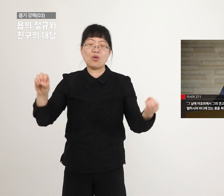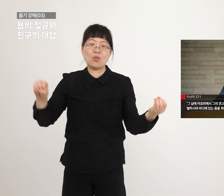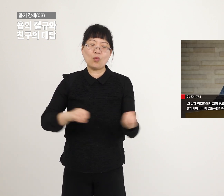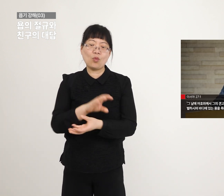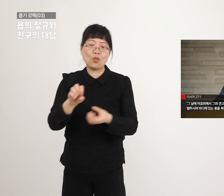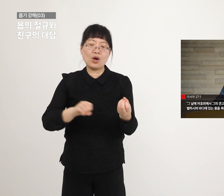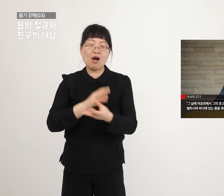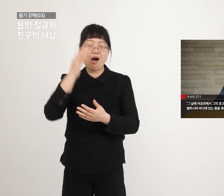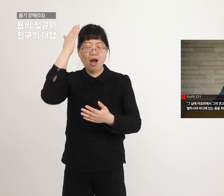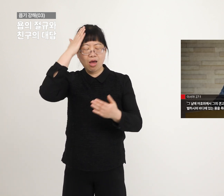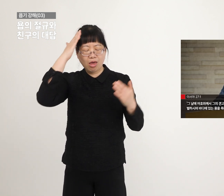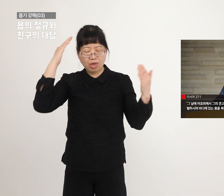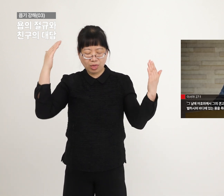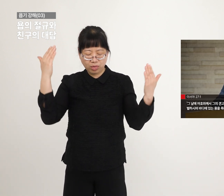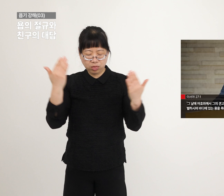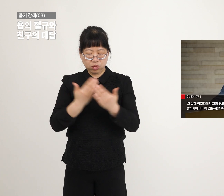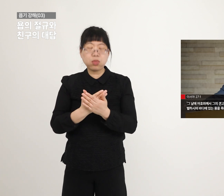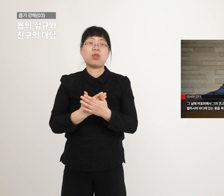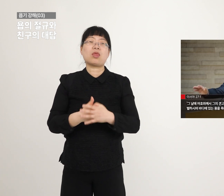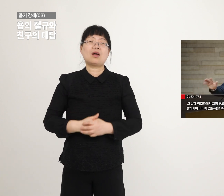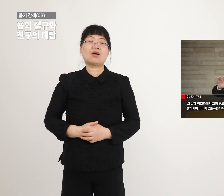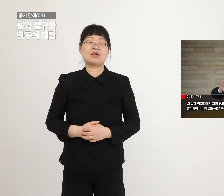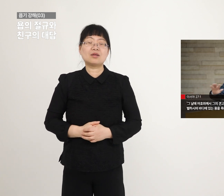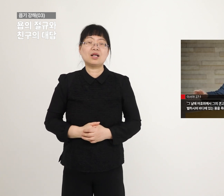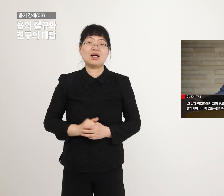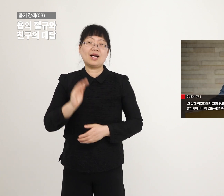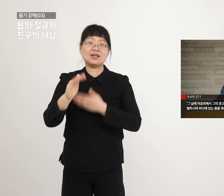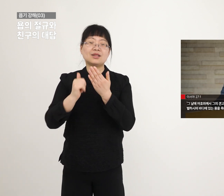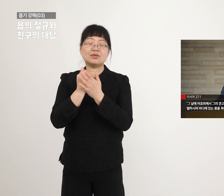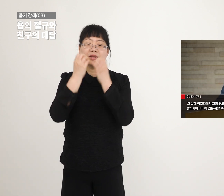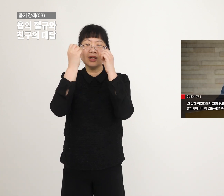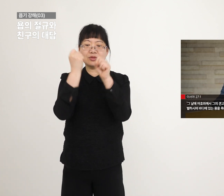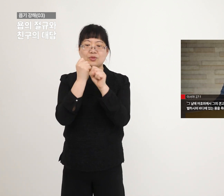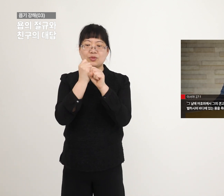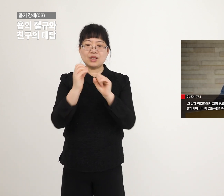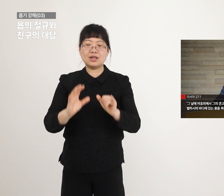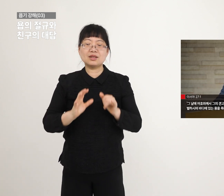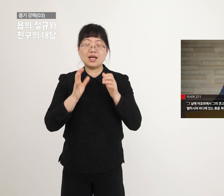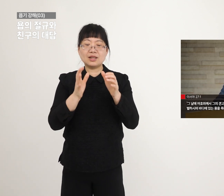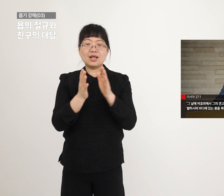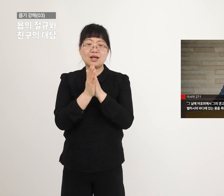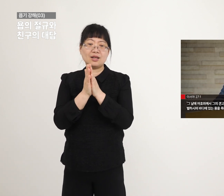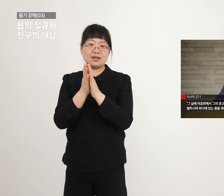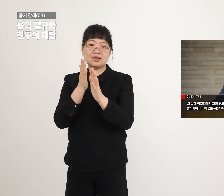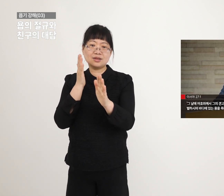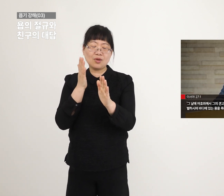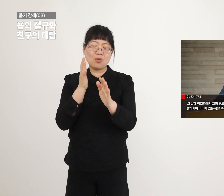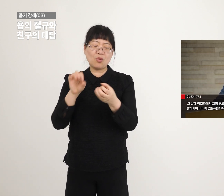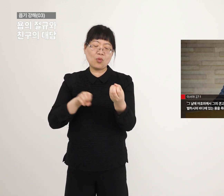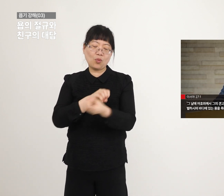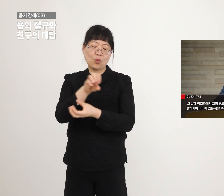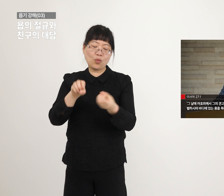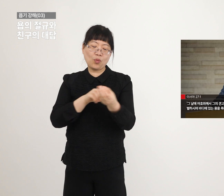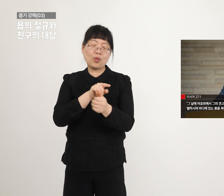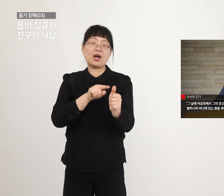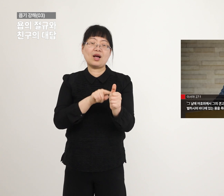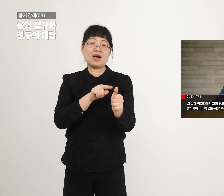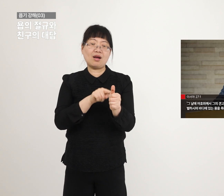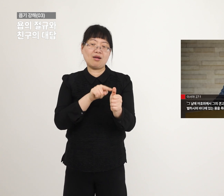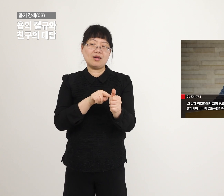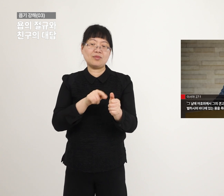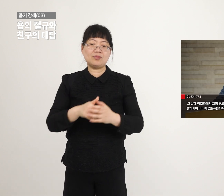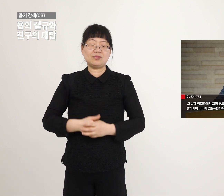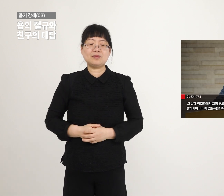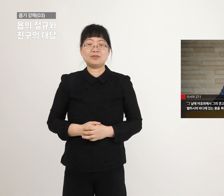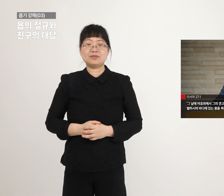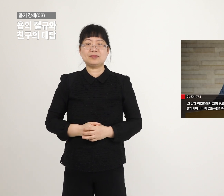혼란과 어두움으로 이 하나님의 창조의 세계와 질서를 어지럽히는 존재